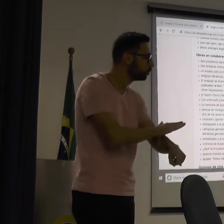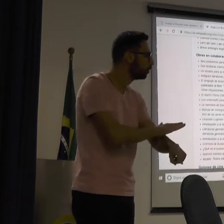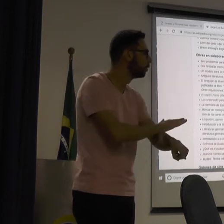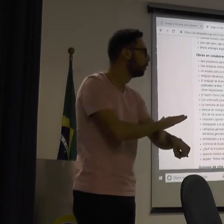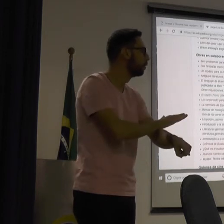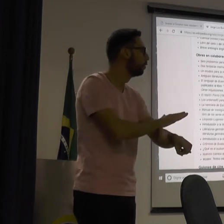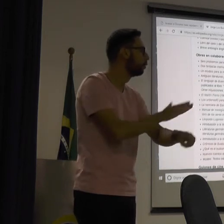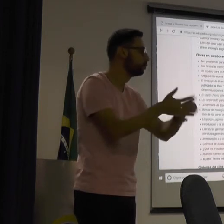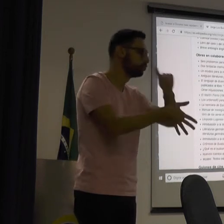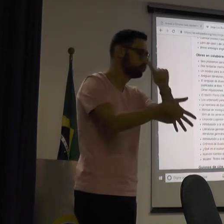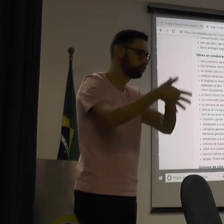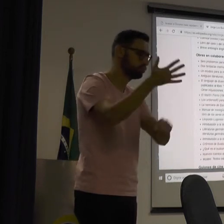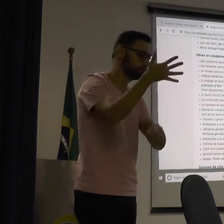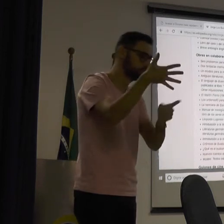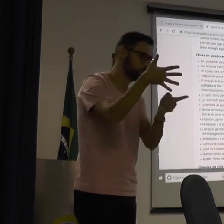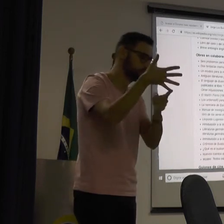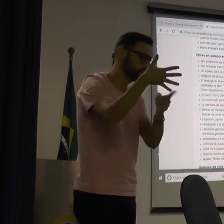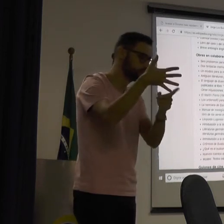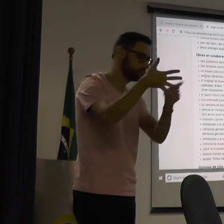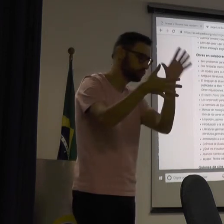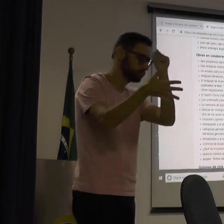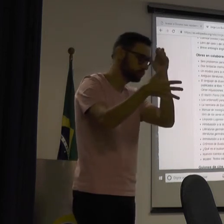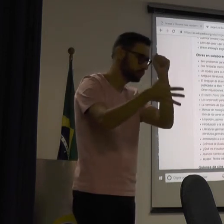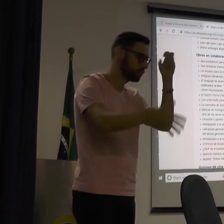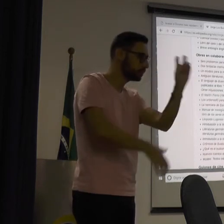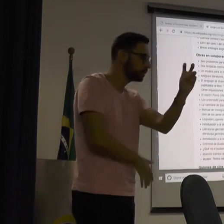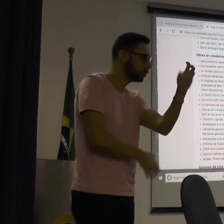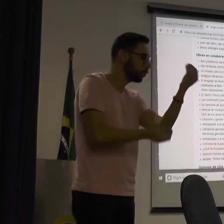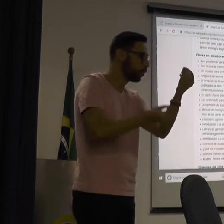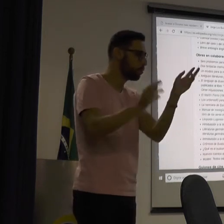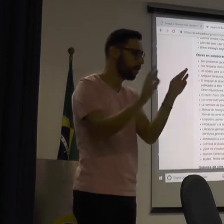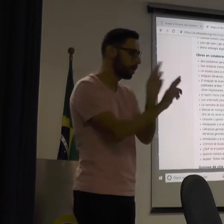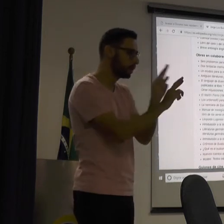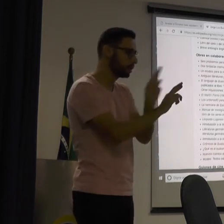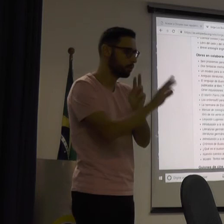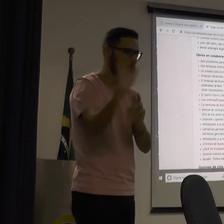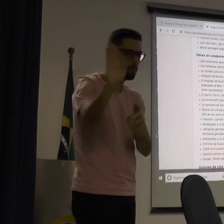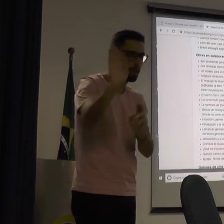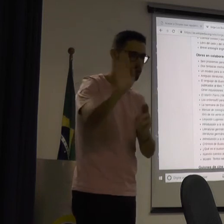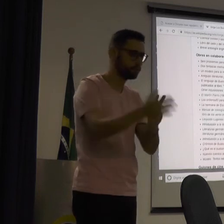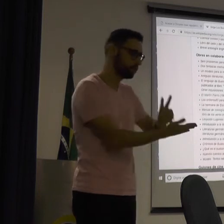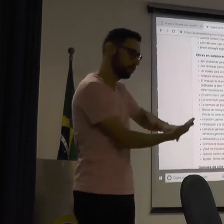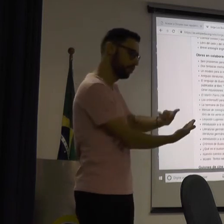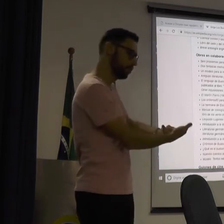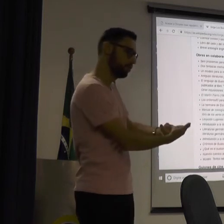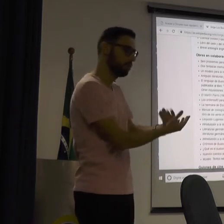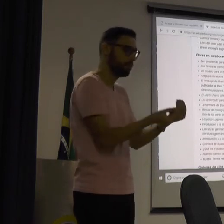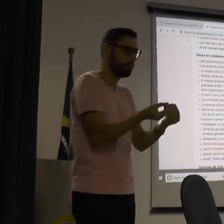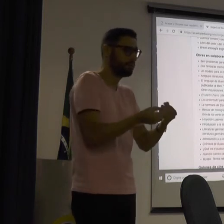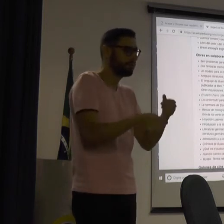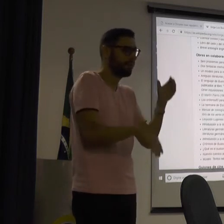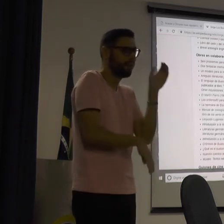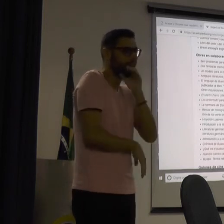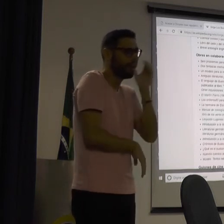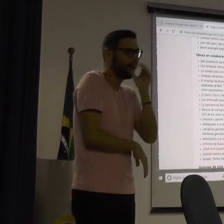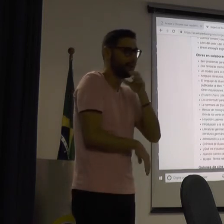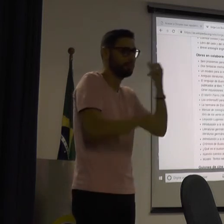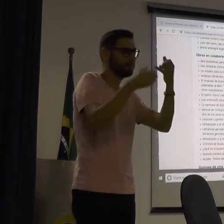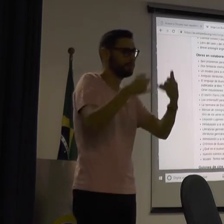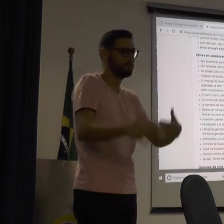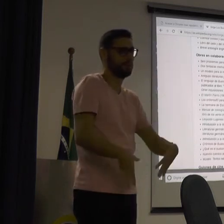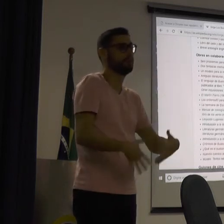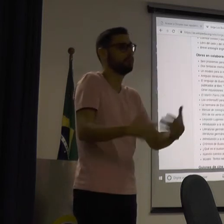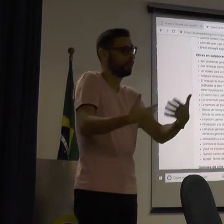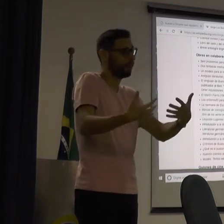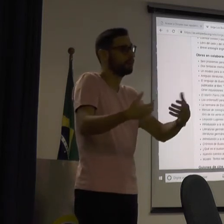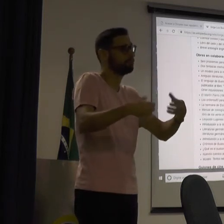número 5, relação do Borges com a tradução, acertei? Até porque você falou muito rapidamente sobre essa